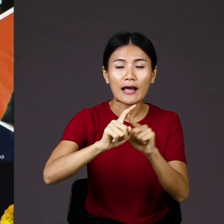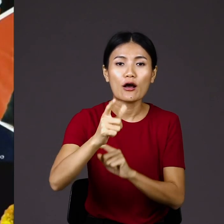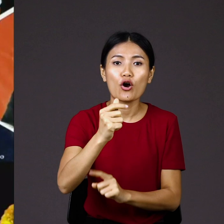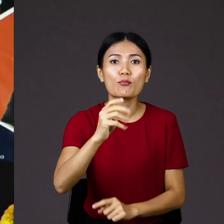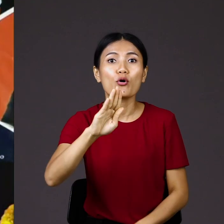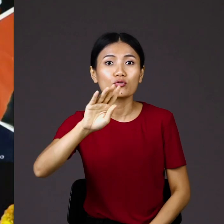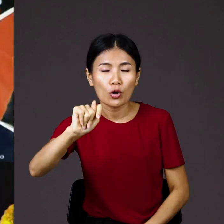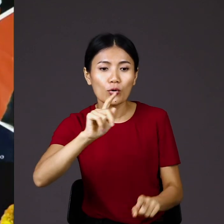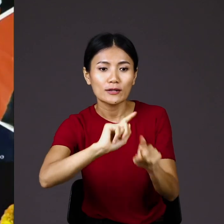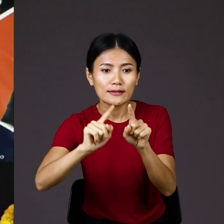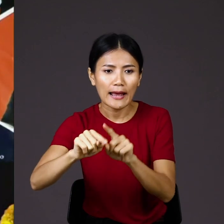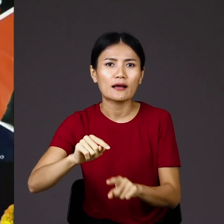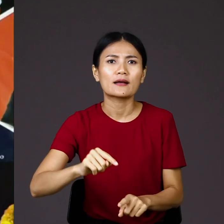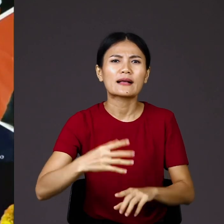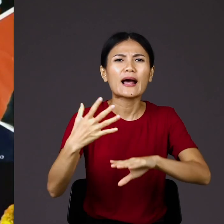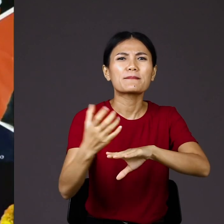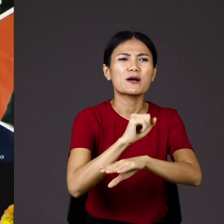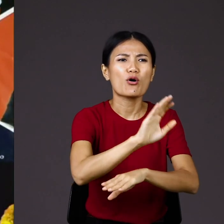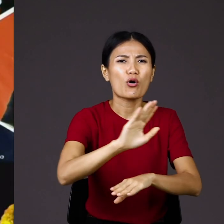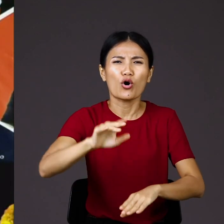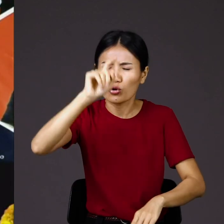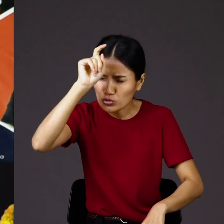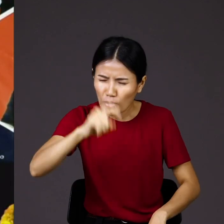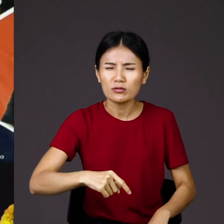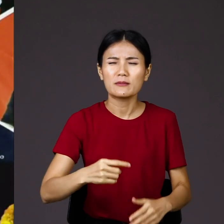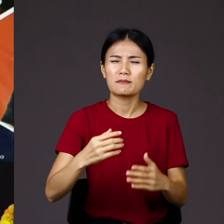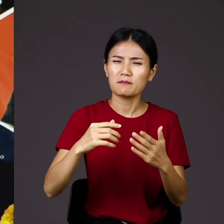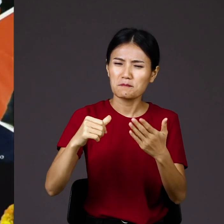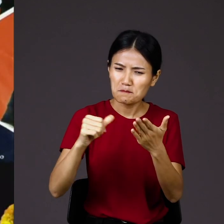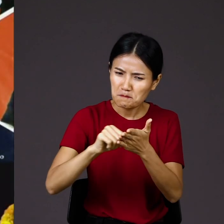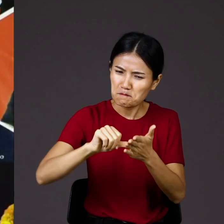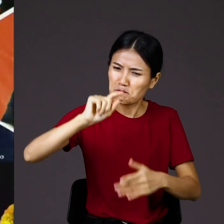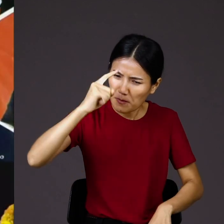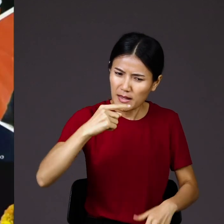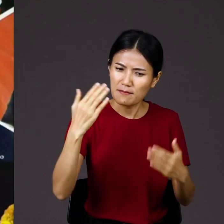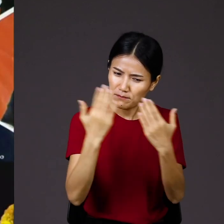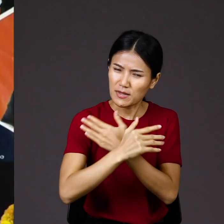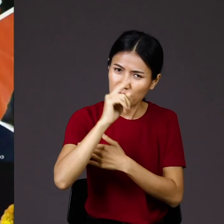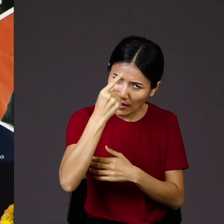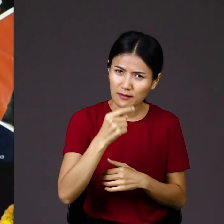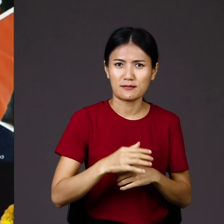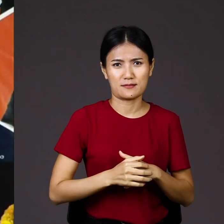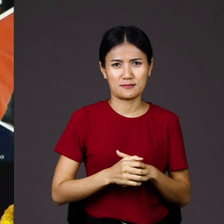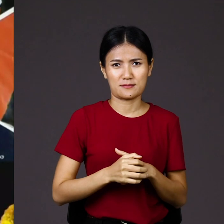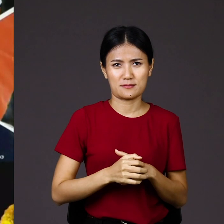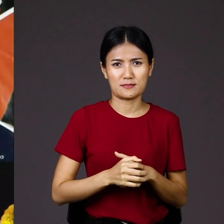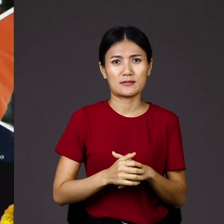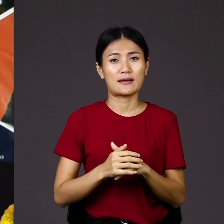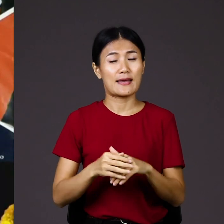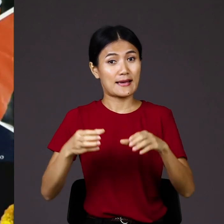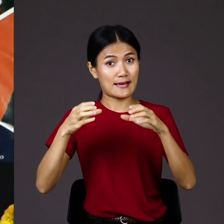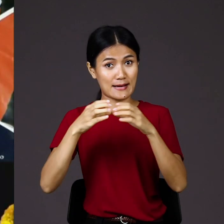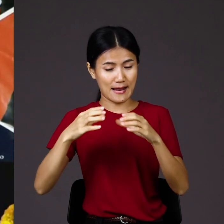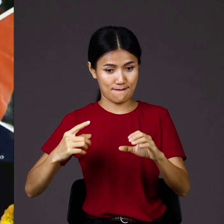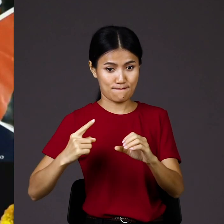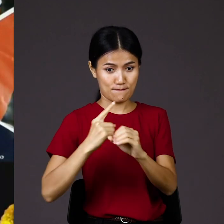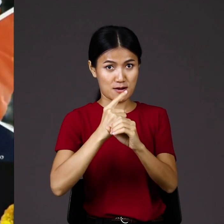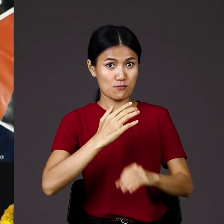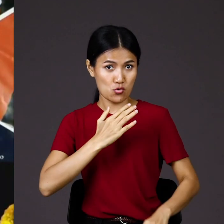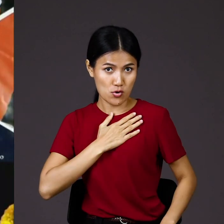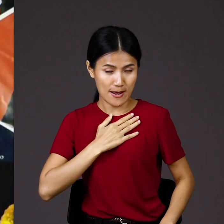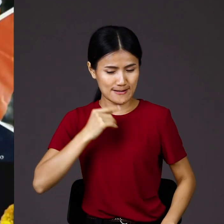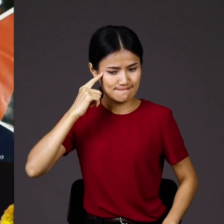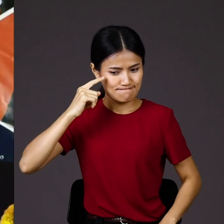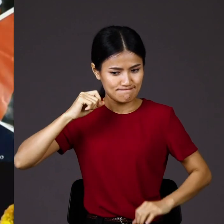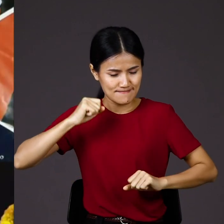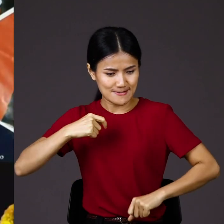นแบบใหม่ให้เป็นสร้างสรรค์ลบข้อครหาที่เป็นเรื่องเล่าต่อเนื่องกันมาหลายสิบปีเสียทีนี่จึงเป็นที่มาครับว่